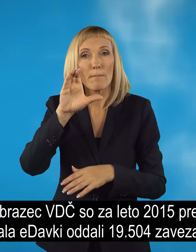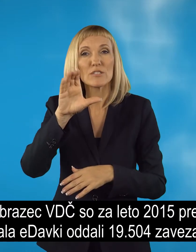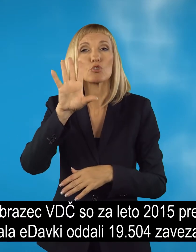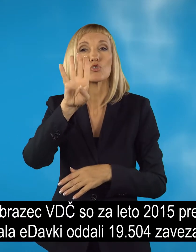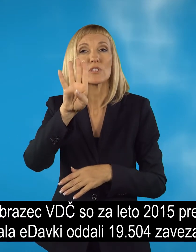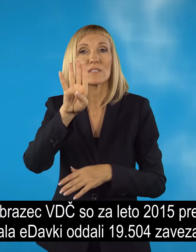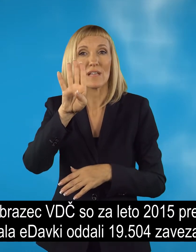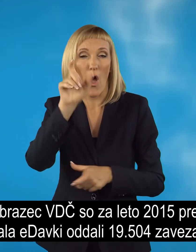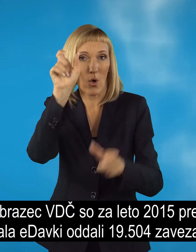19.504 zavezanci,